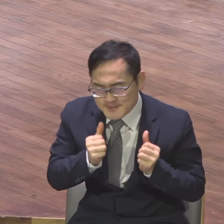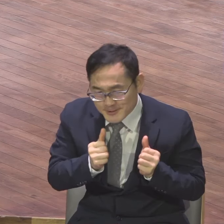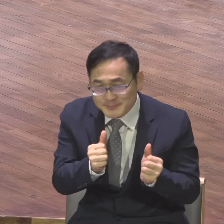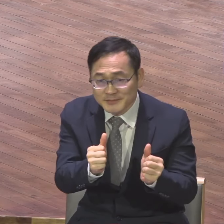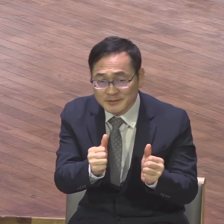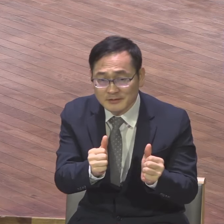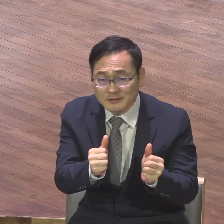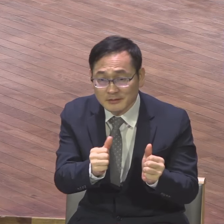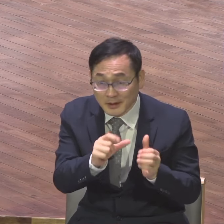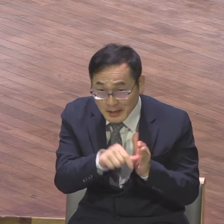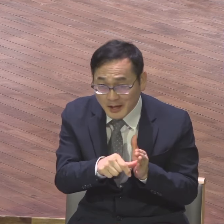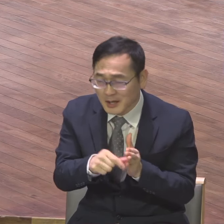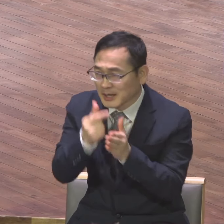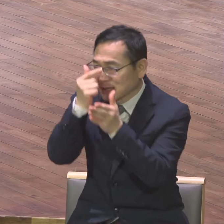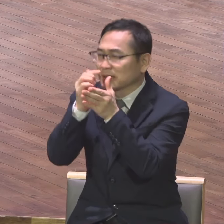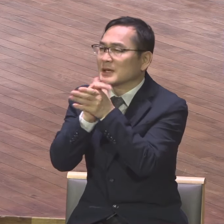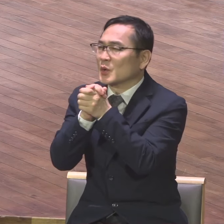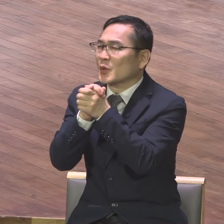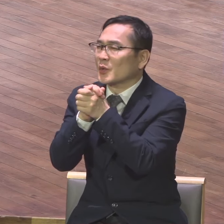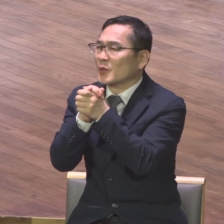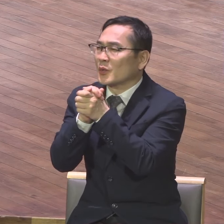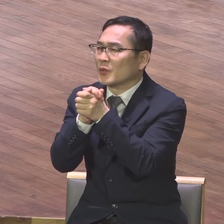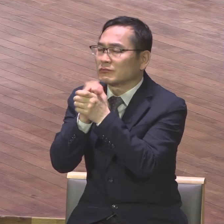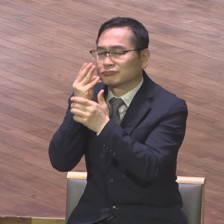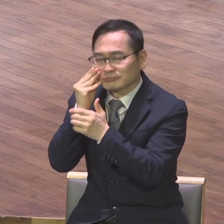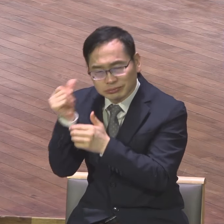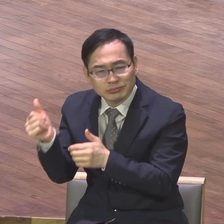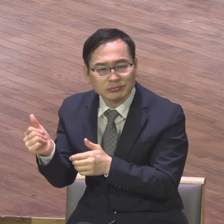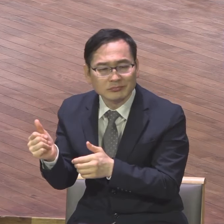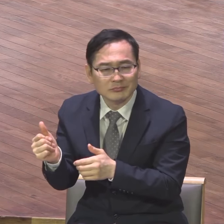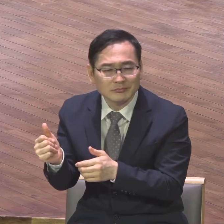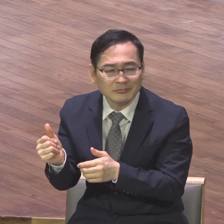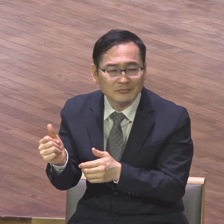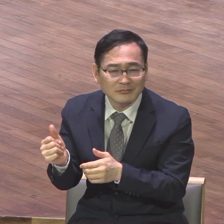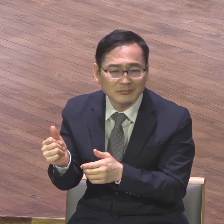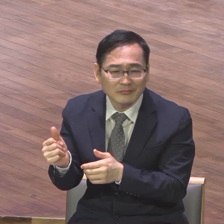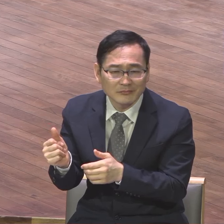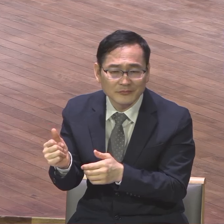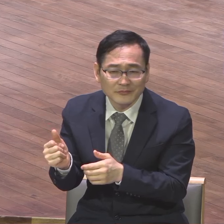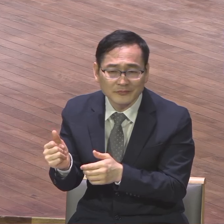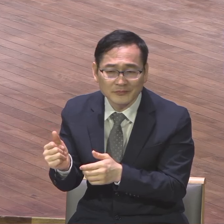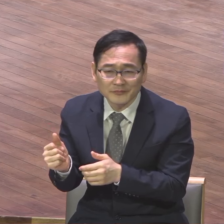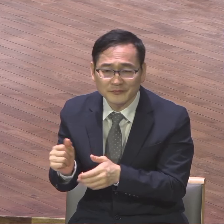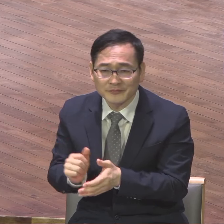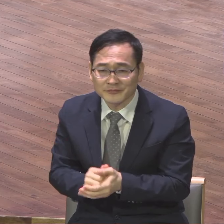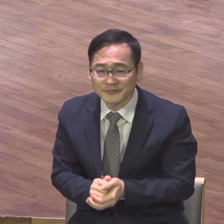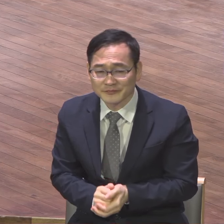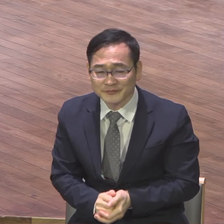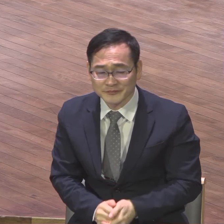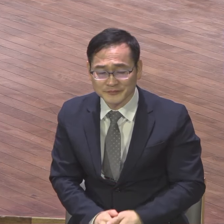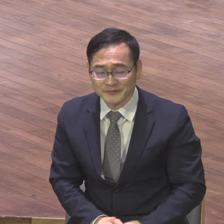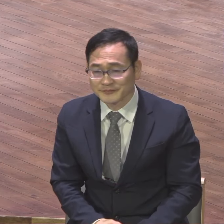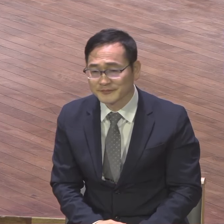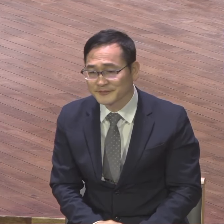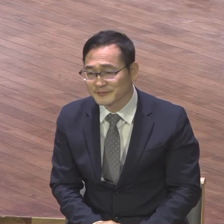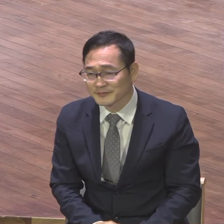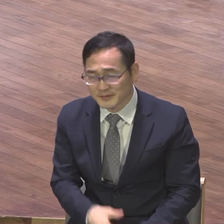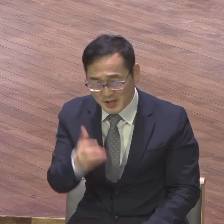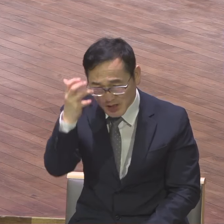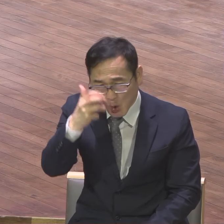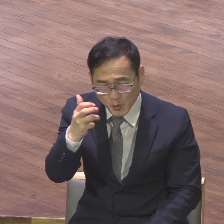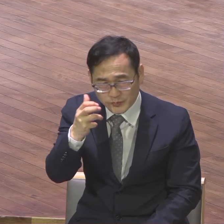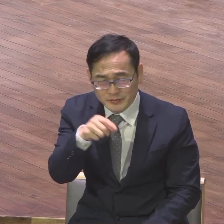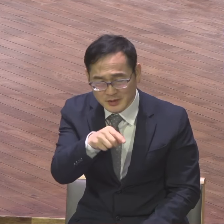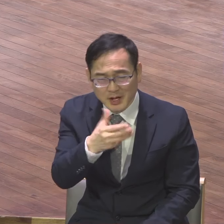기도할 때마다 언약 기도가 되어지고, 언약 기도가 되어지고, 그래서 삶 속에서 많은